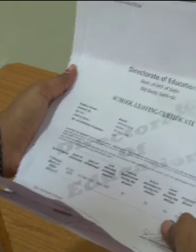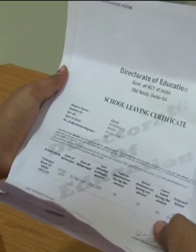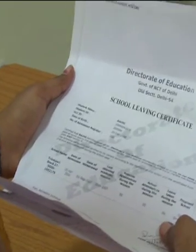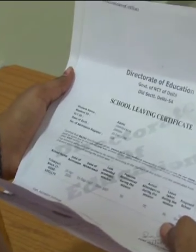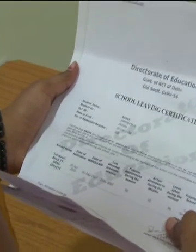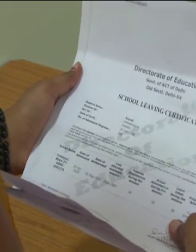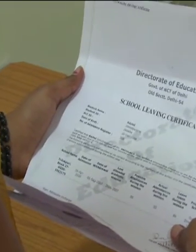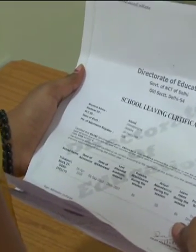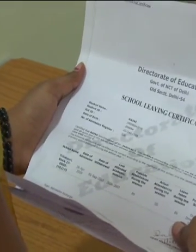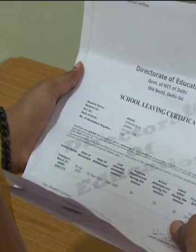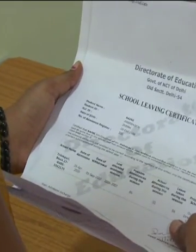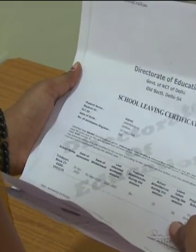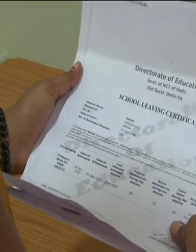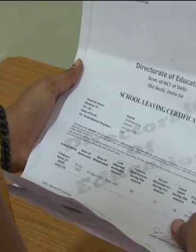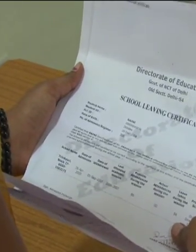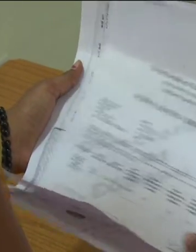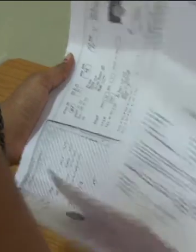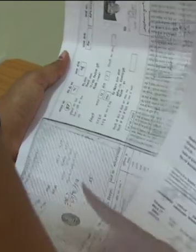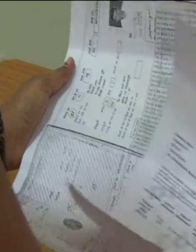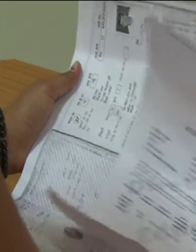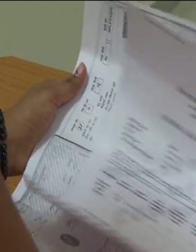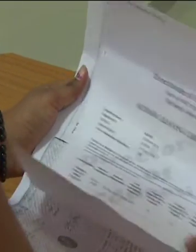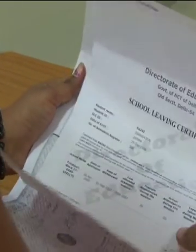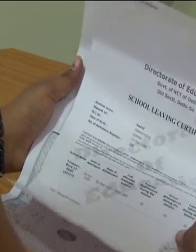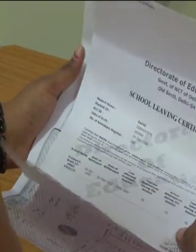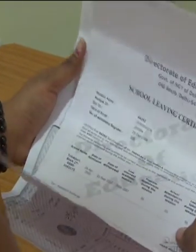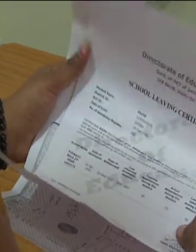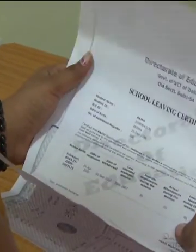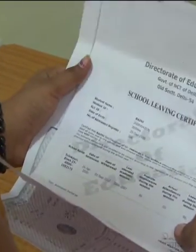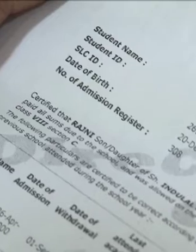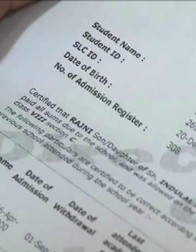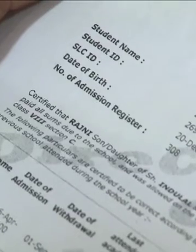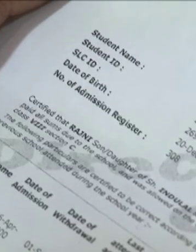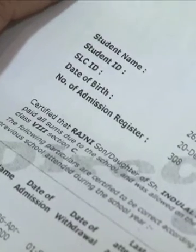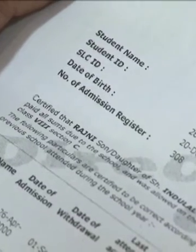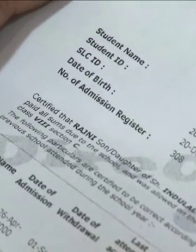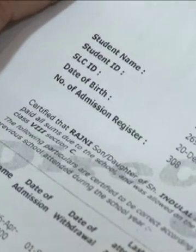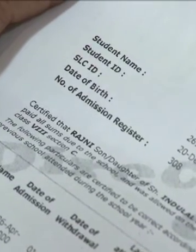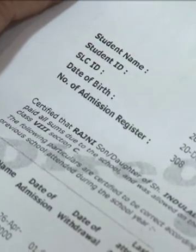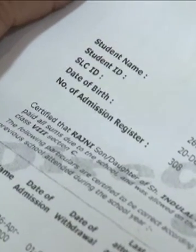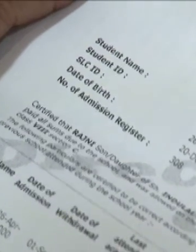पिछले विद्यालय से प्राप्त विद्यालय छोड़ने का प्रमाण पत्र, जिसमें आवेदक की जन्म तिथि लिखी हो।